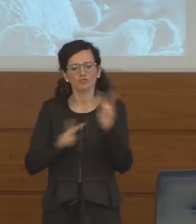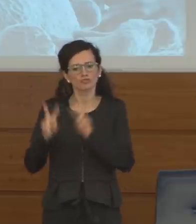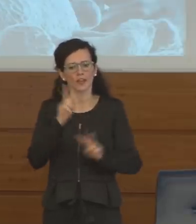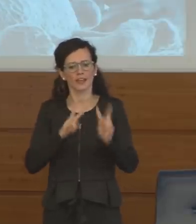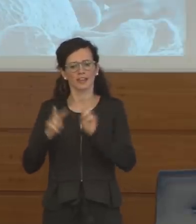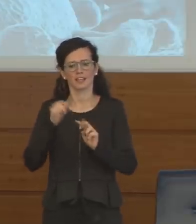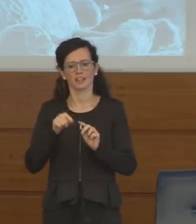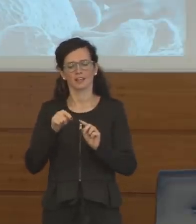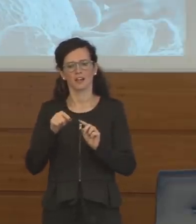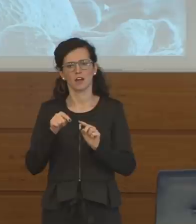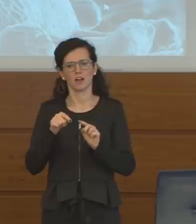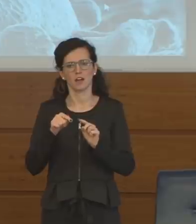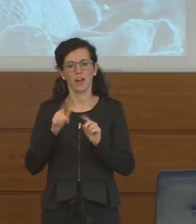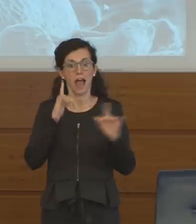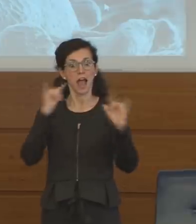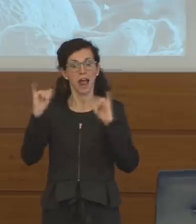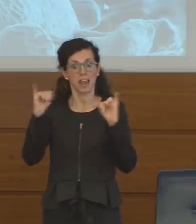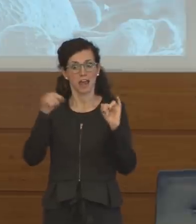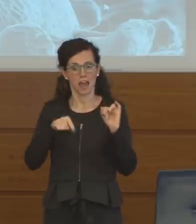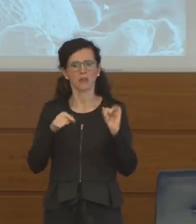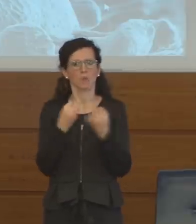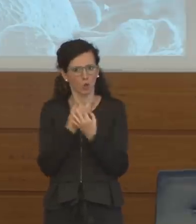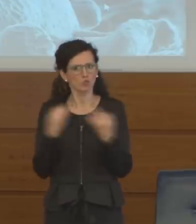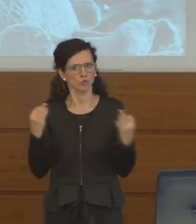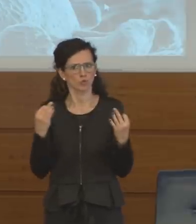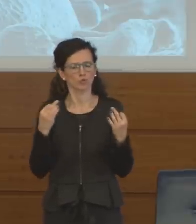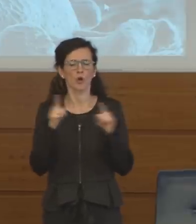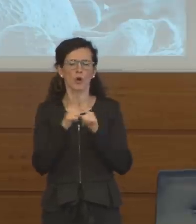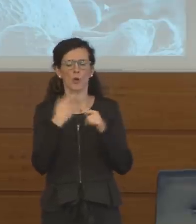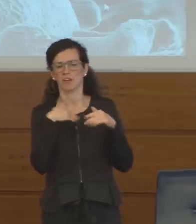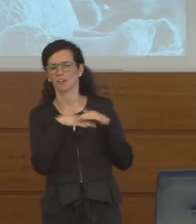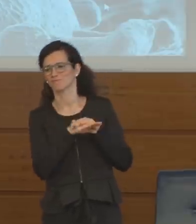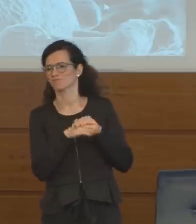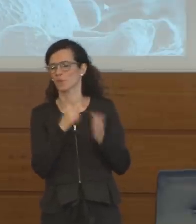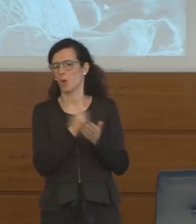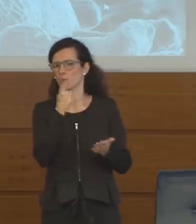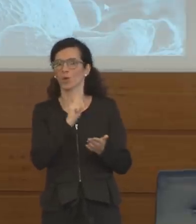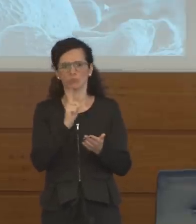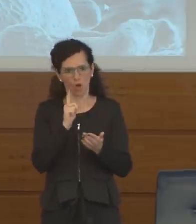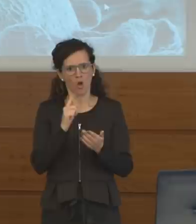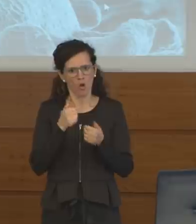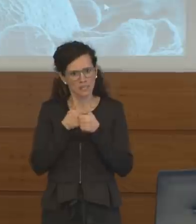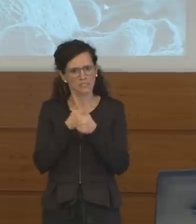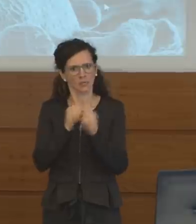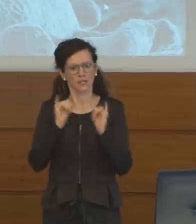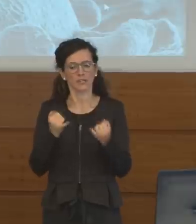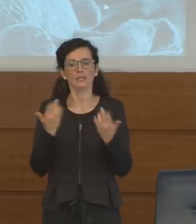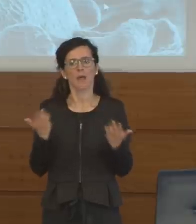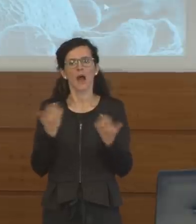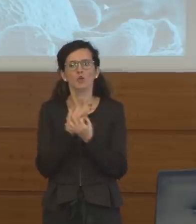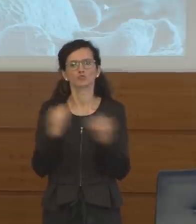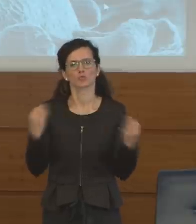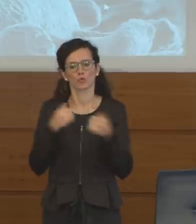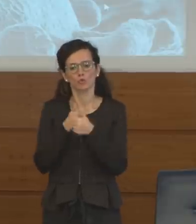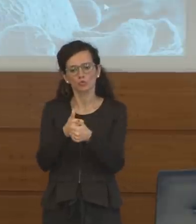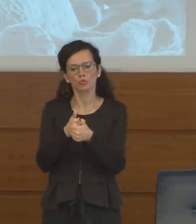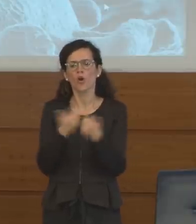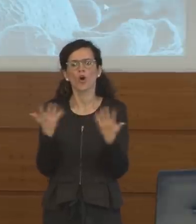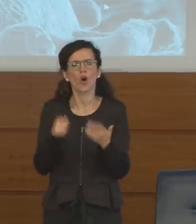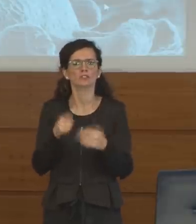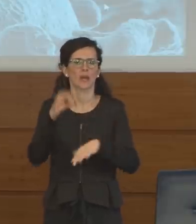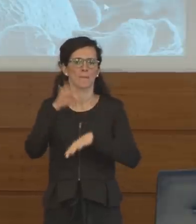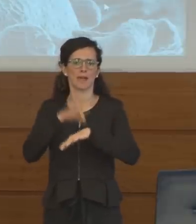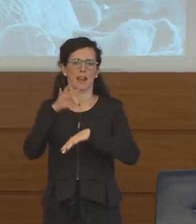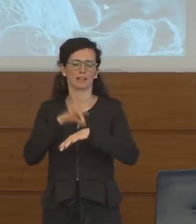questo grande allarme che è giusto non sottovalutare ma porre nei giusti termini, cioè quelli di una malattia